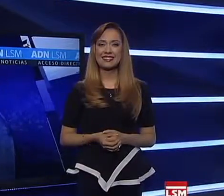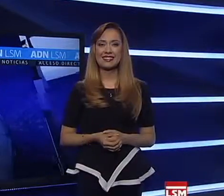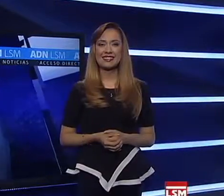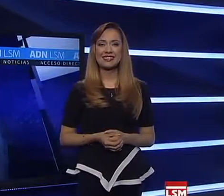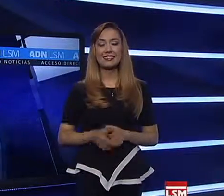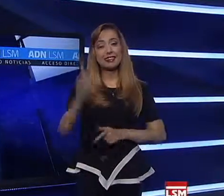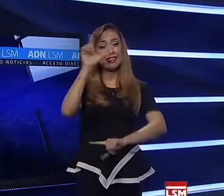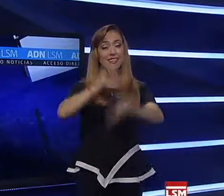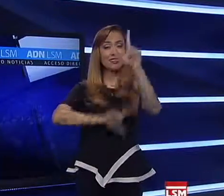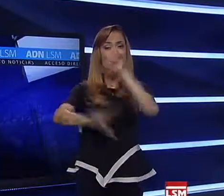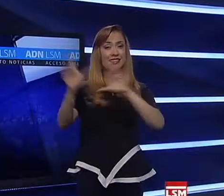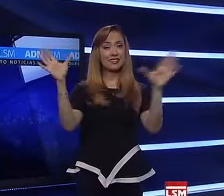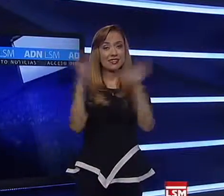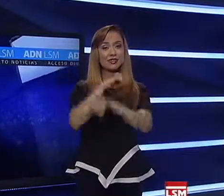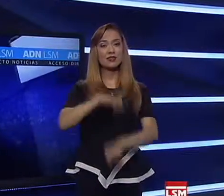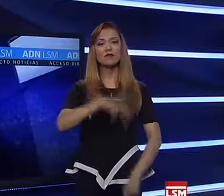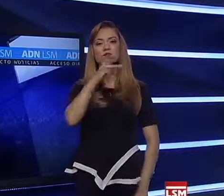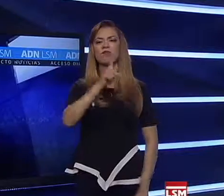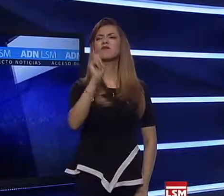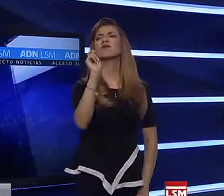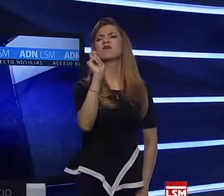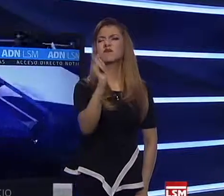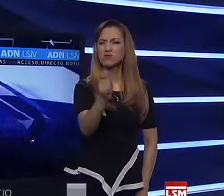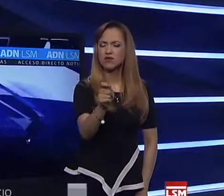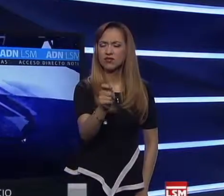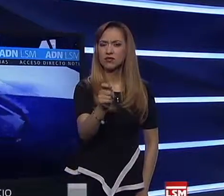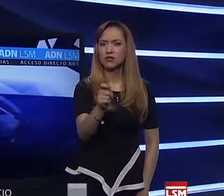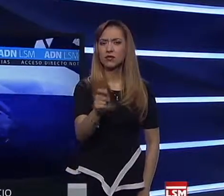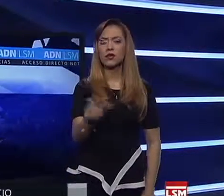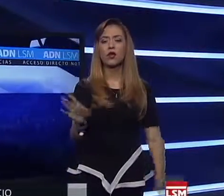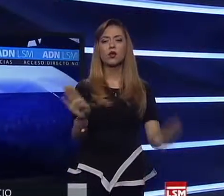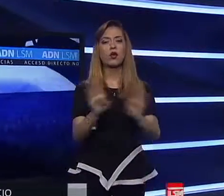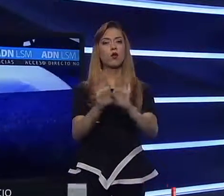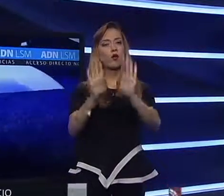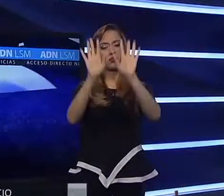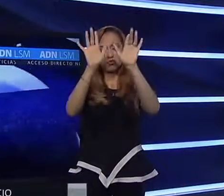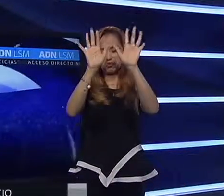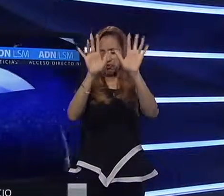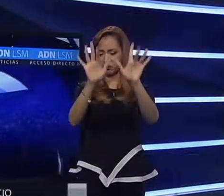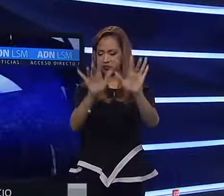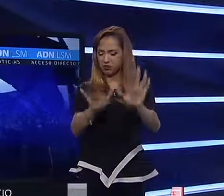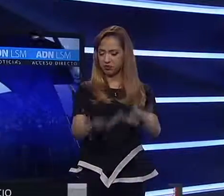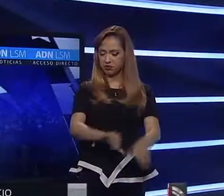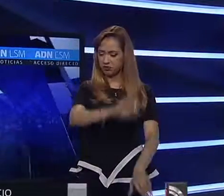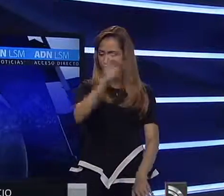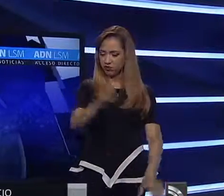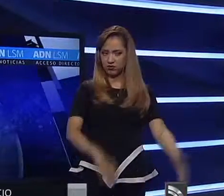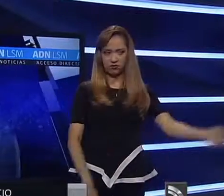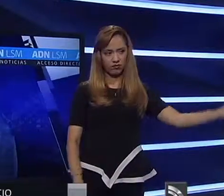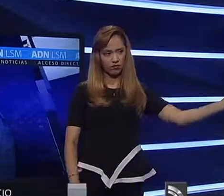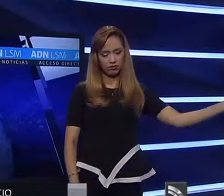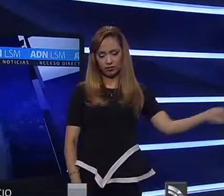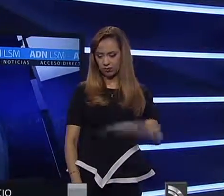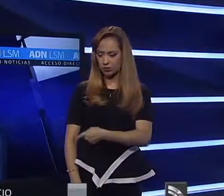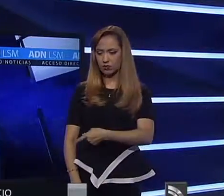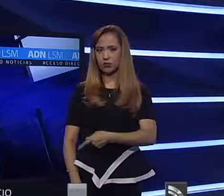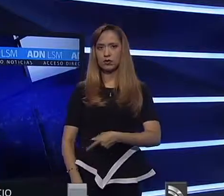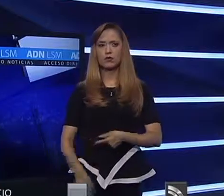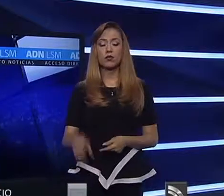La seña del día de hoy es persecución de oficio. Es la toma de conocimiento directo por parte del